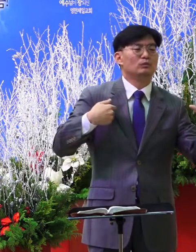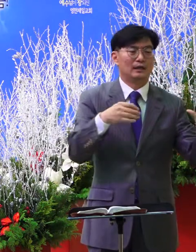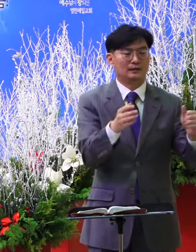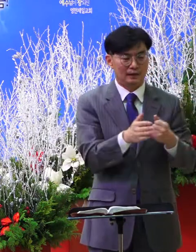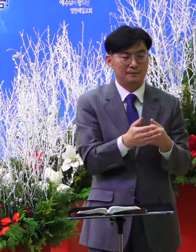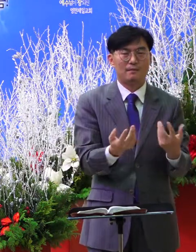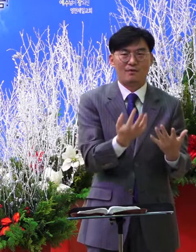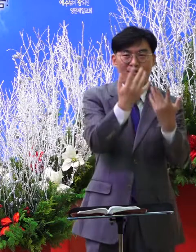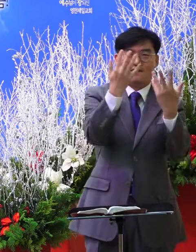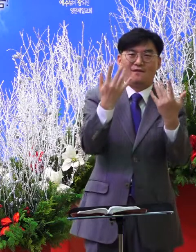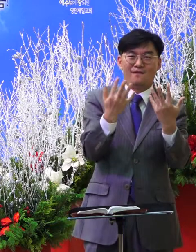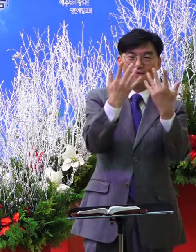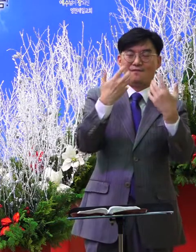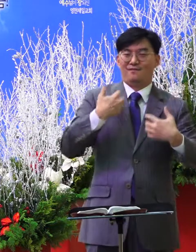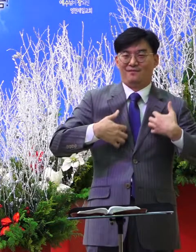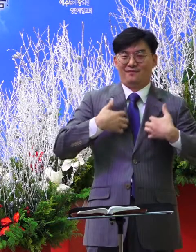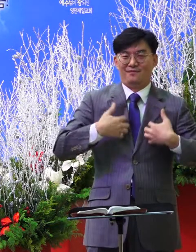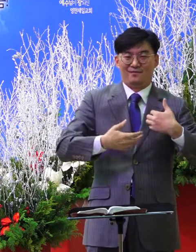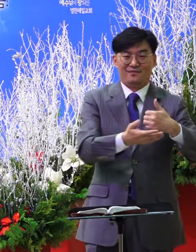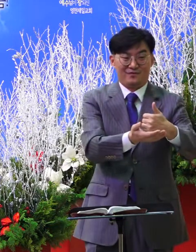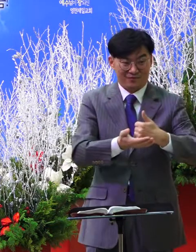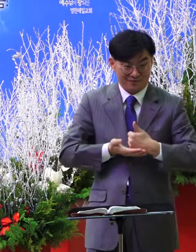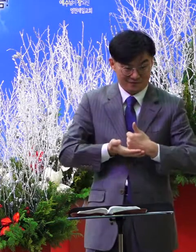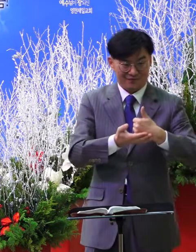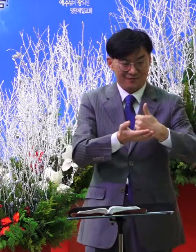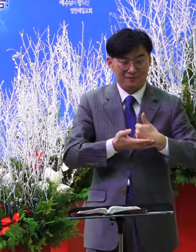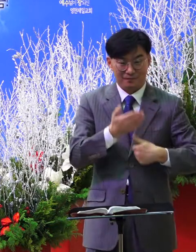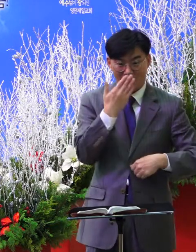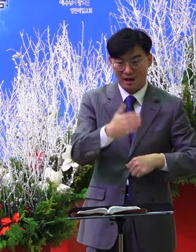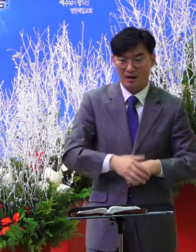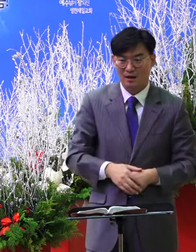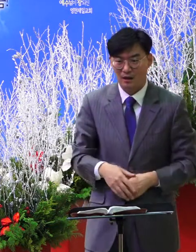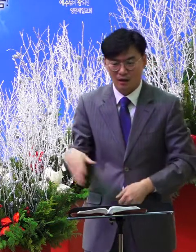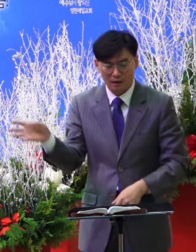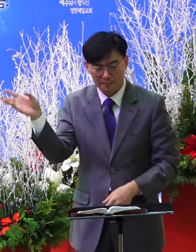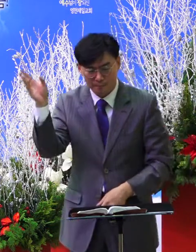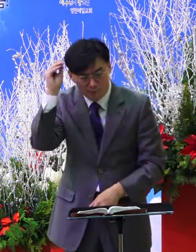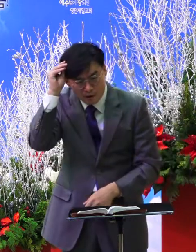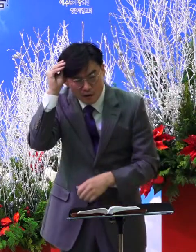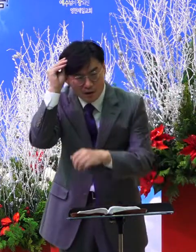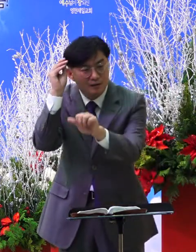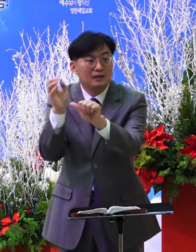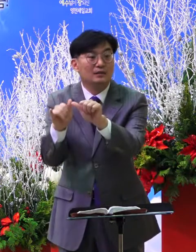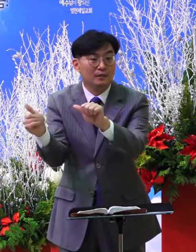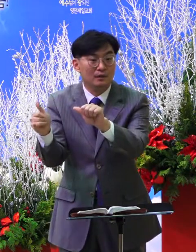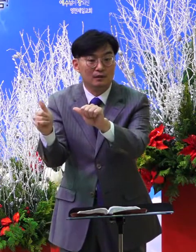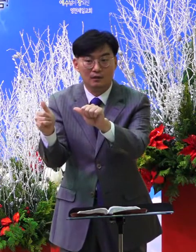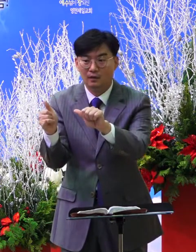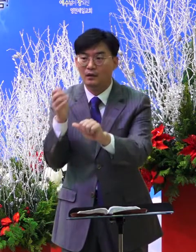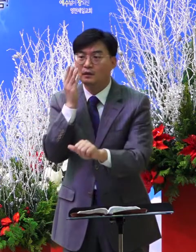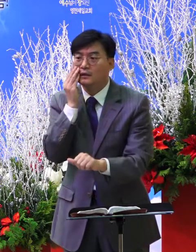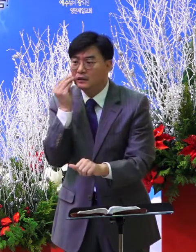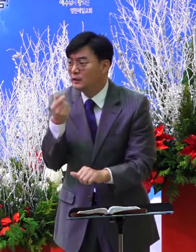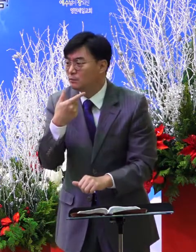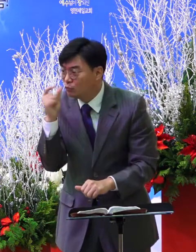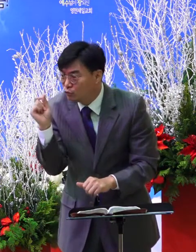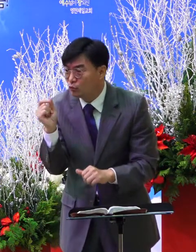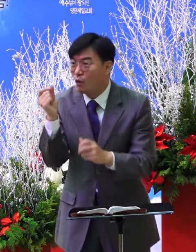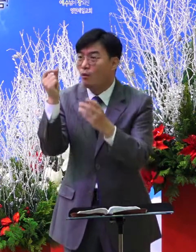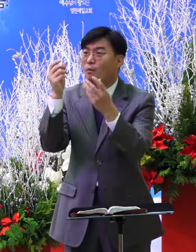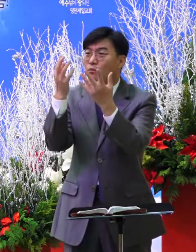맞이하고 혼인잔치에 들어갔습니다. 근데 미련한 5처녀는 그제서야 자신의 등불이 꺼져가는